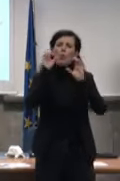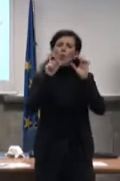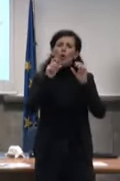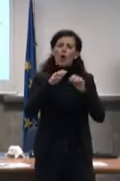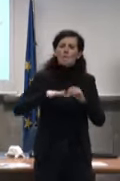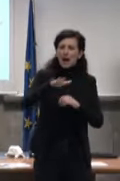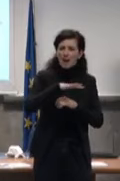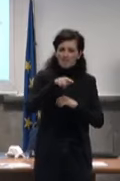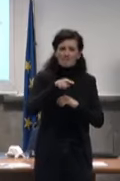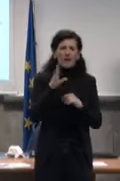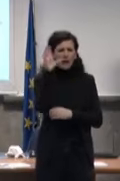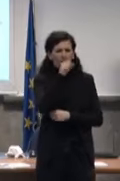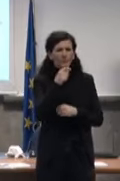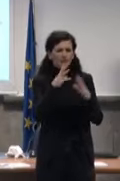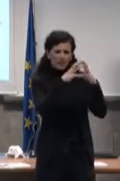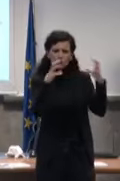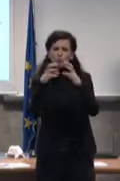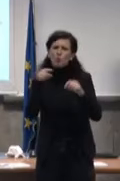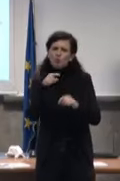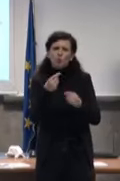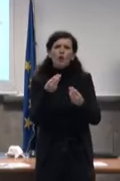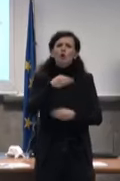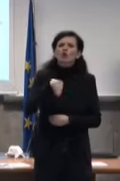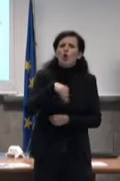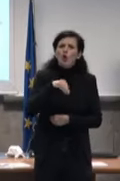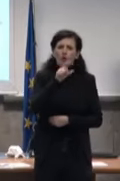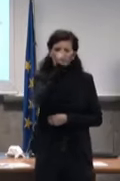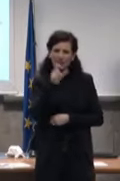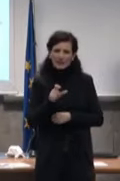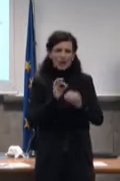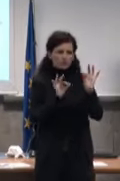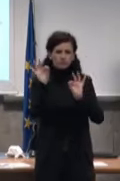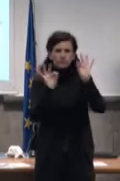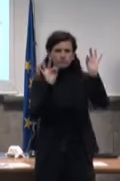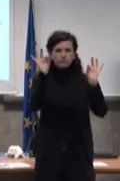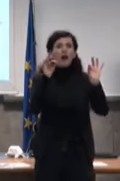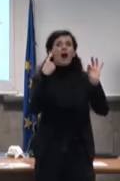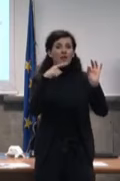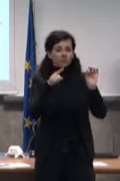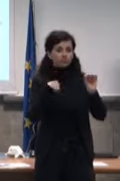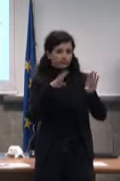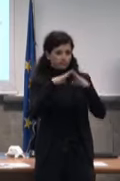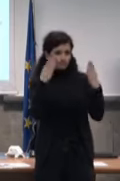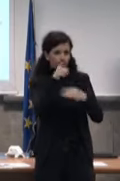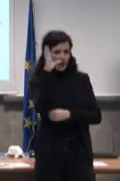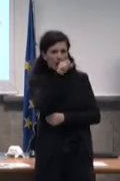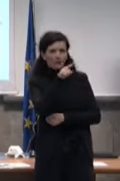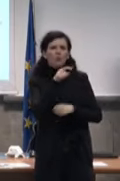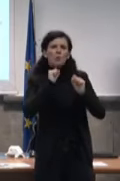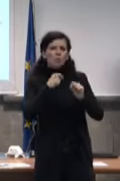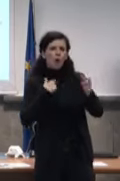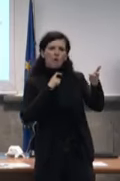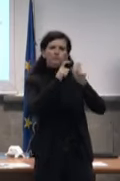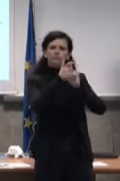localizzarle tutte quante e questo ci permette poi di vedere esattamente di interloquire